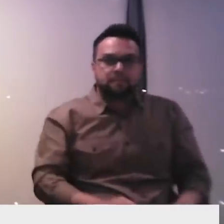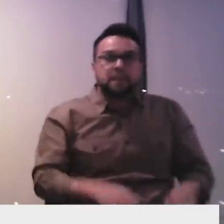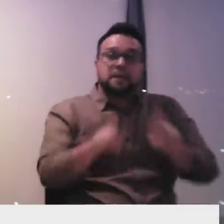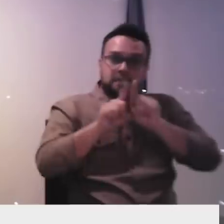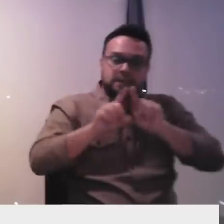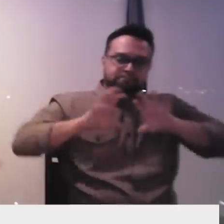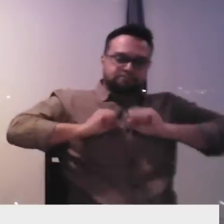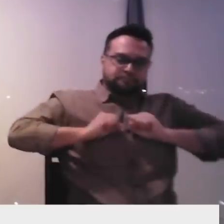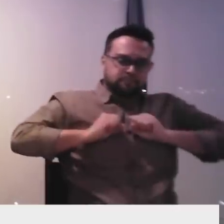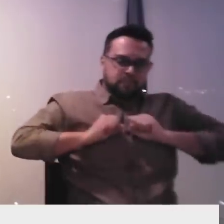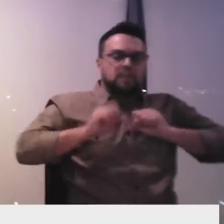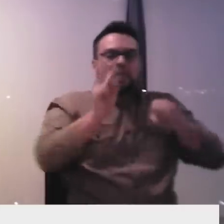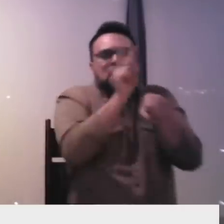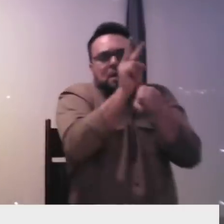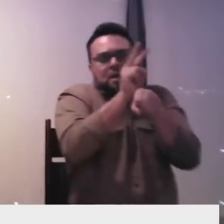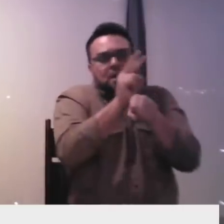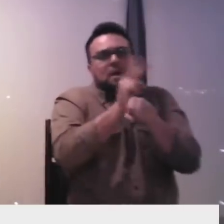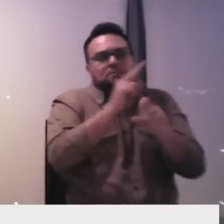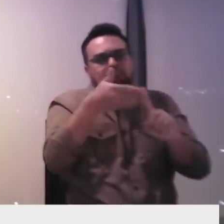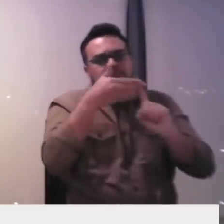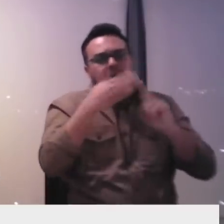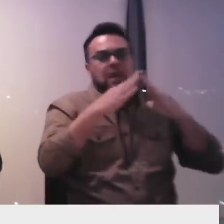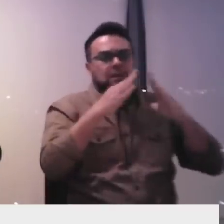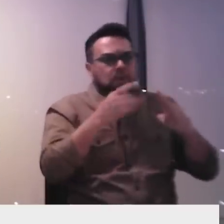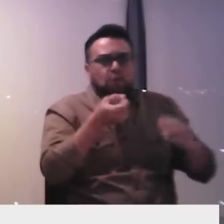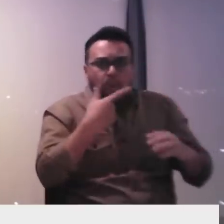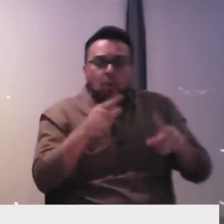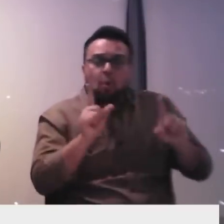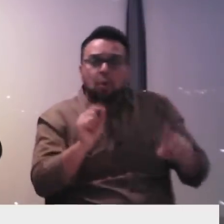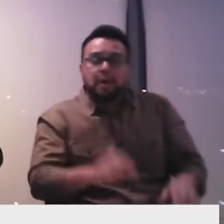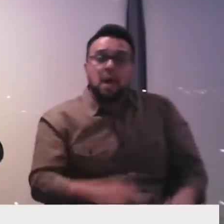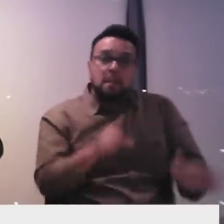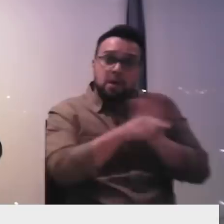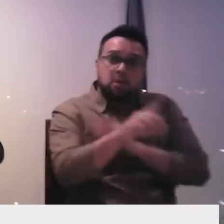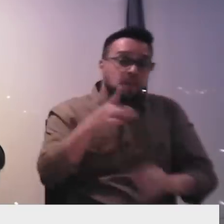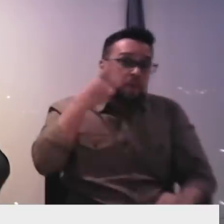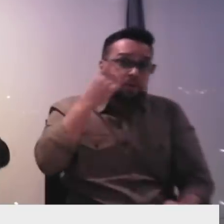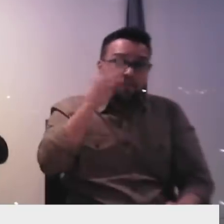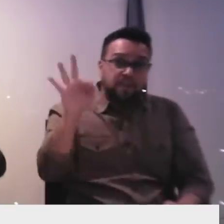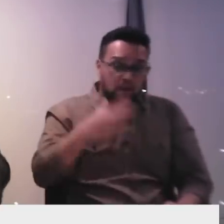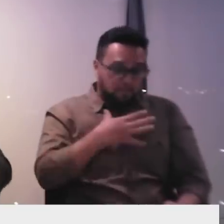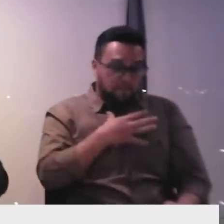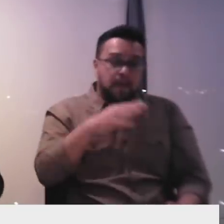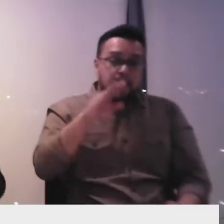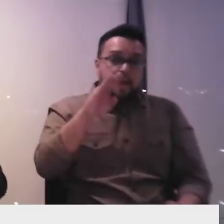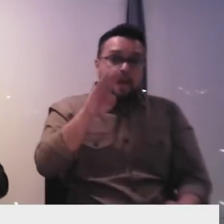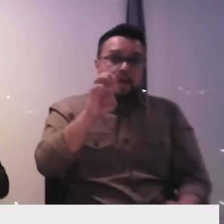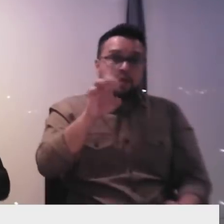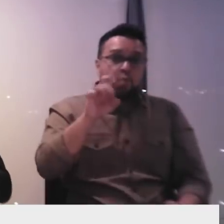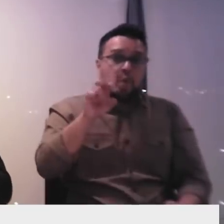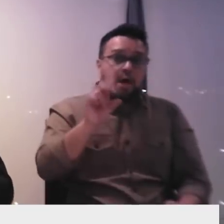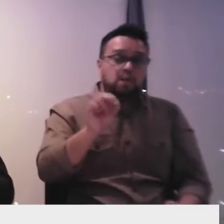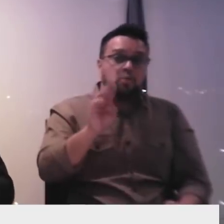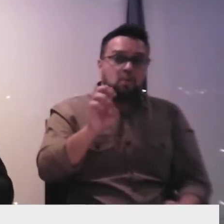pegou também, está em quarentena, está em casa. Se ela tomou alguma coisa, pergunte ao deputado federal Eduardo Bolsonaro se ele tomou alguma coisa.